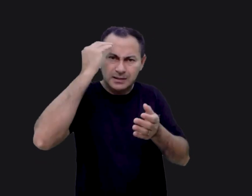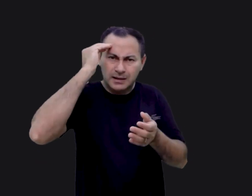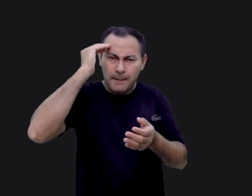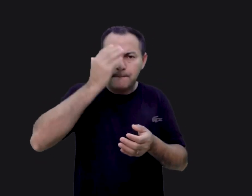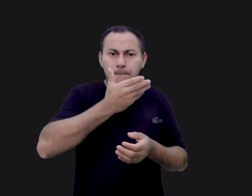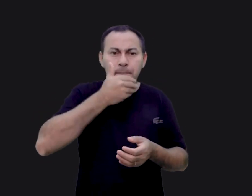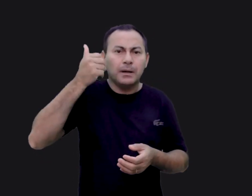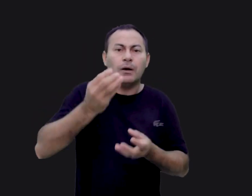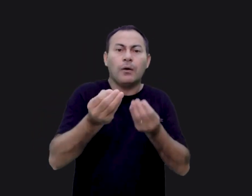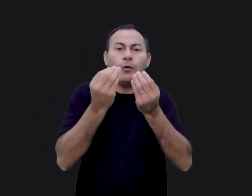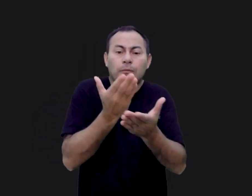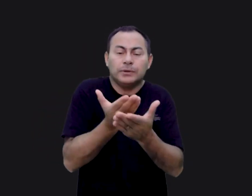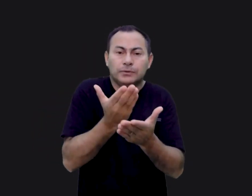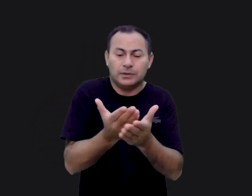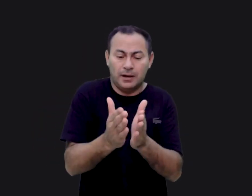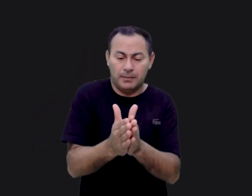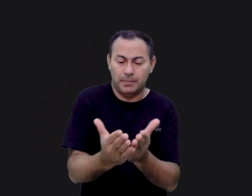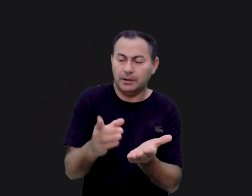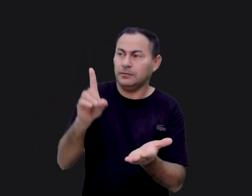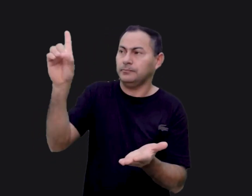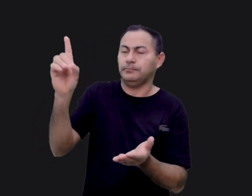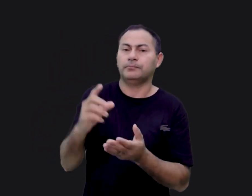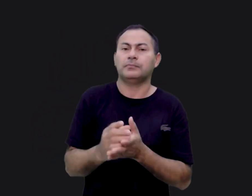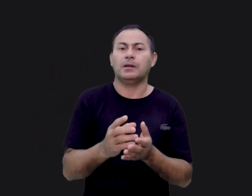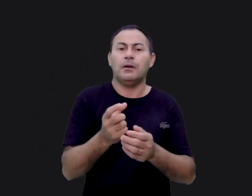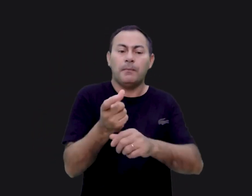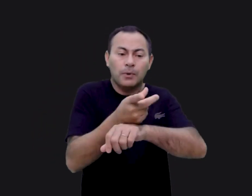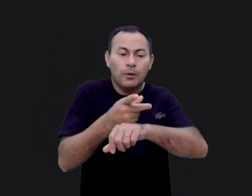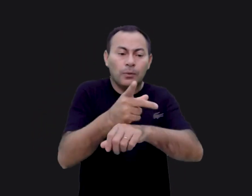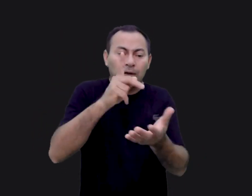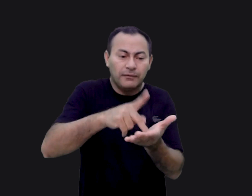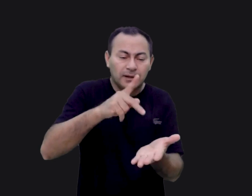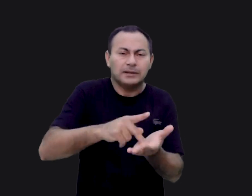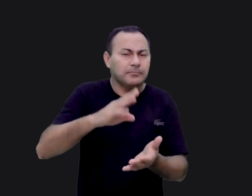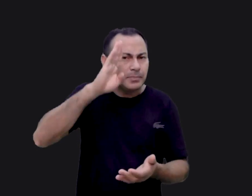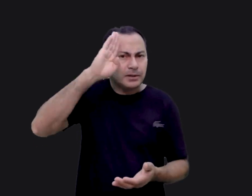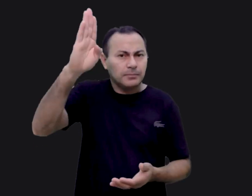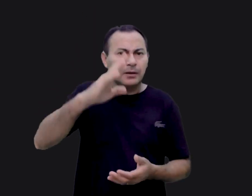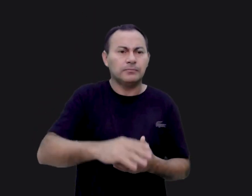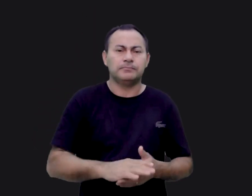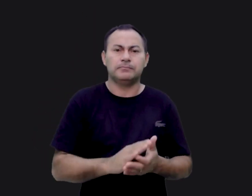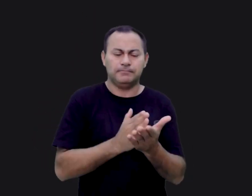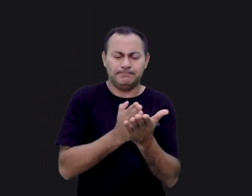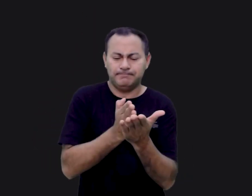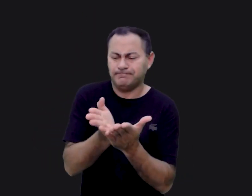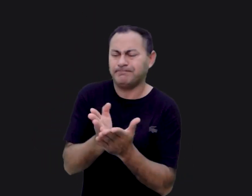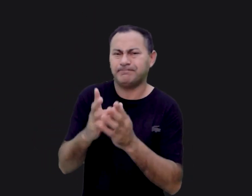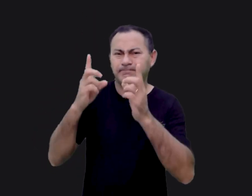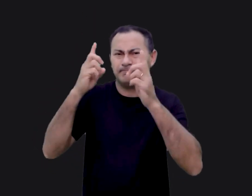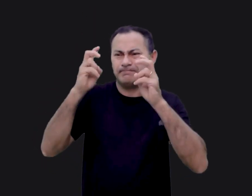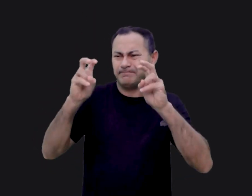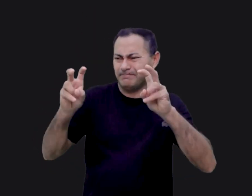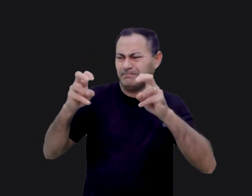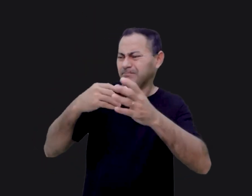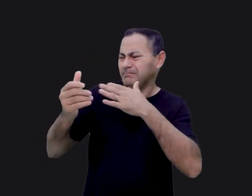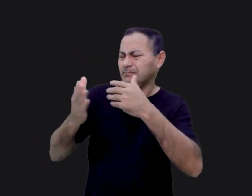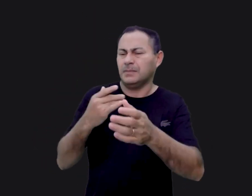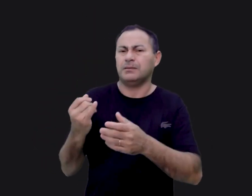uma compreensão maior de como estudar as Escrituras. Procure a verdade essencial. Não se desvie com assuntos irrelevantes ou de